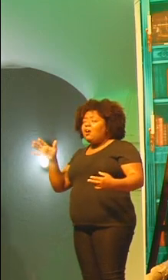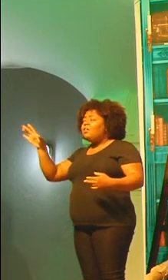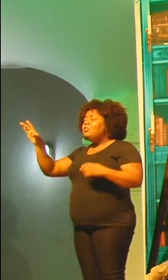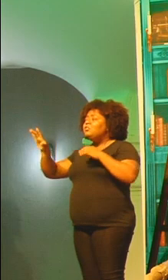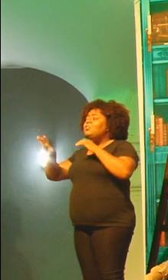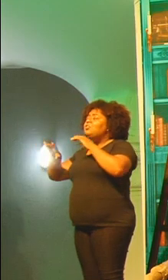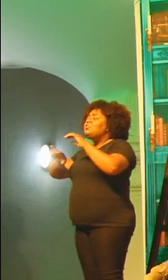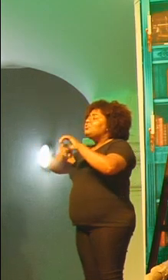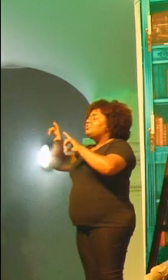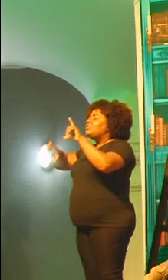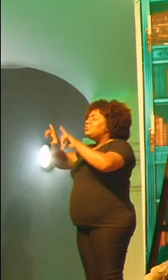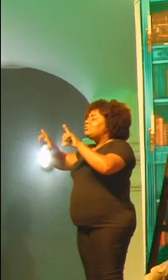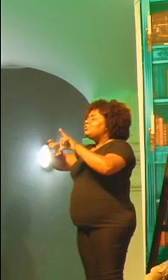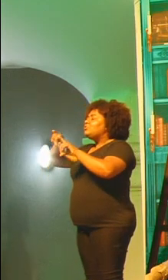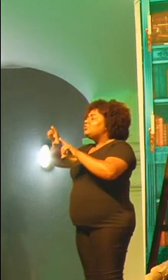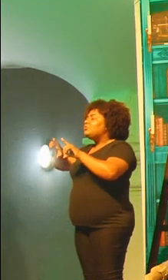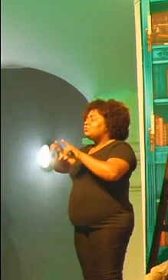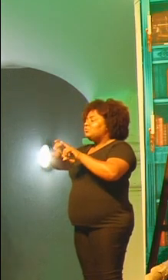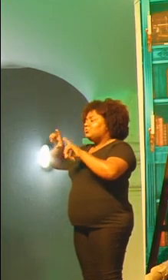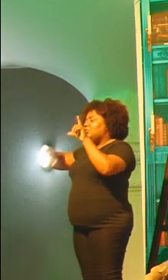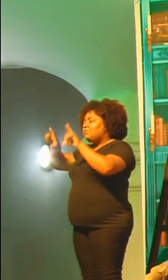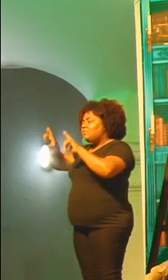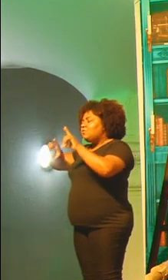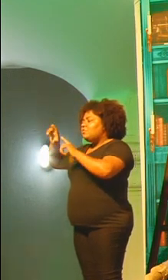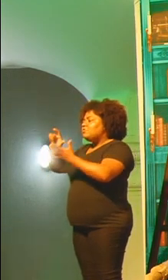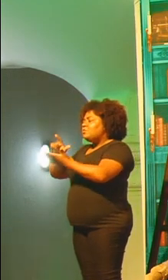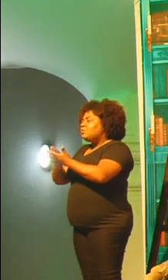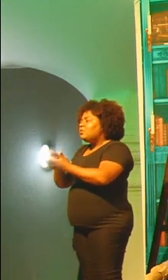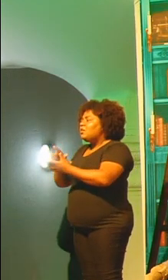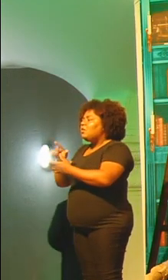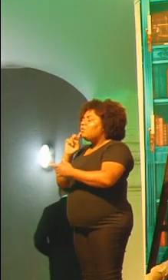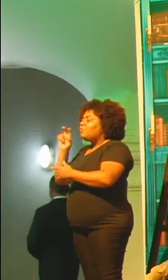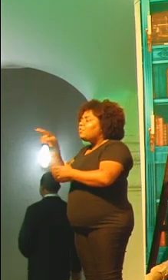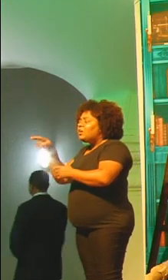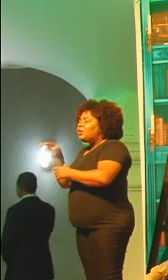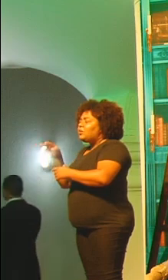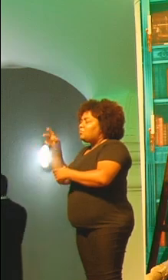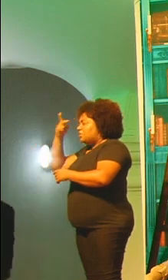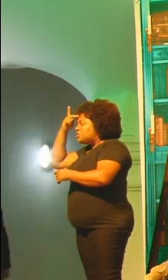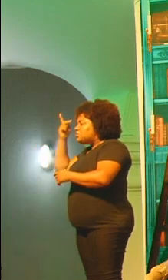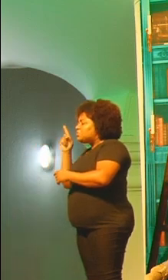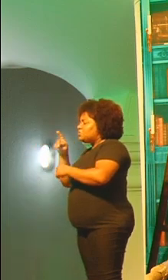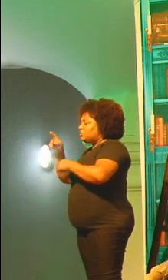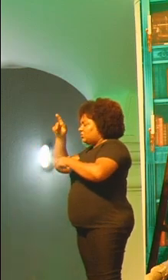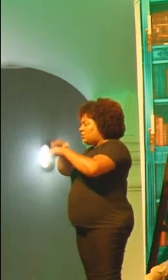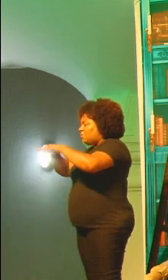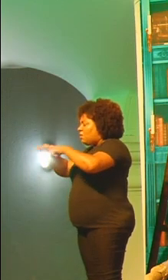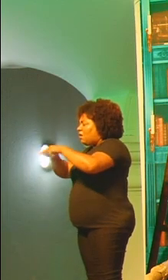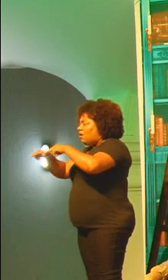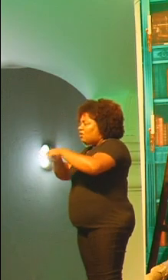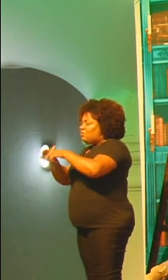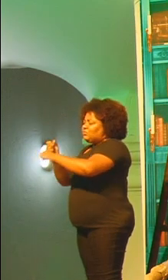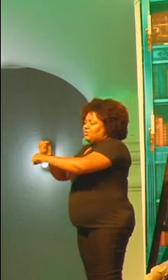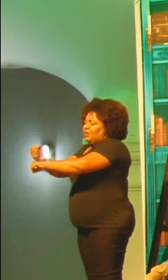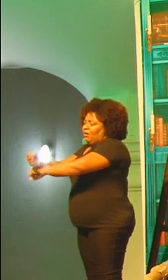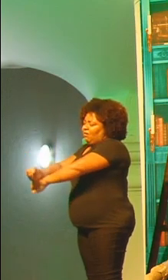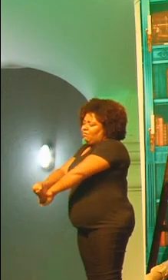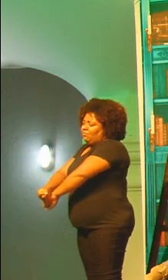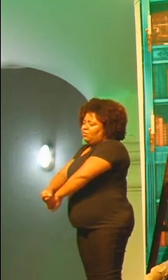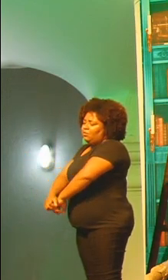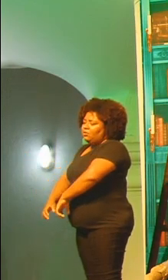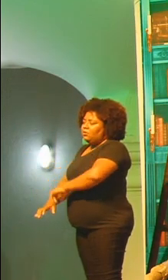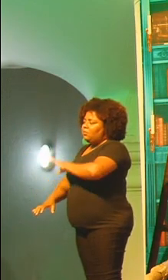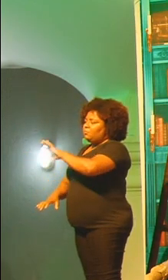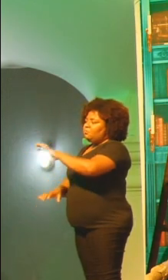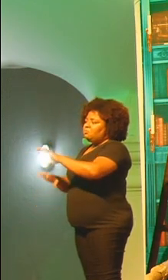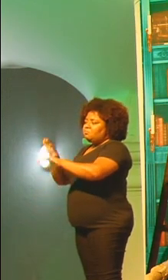jornais noticiarem que trabalhadores foram resgatados em condição análoga à escravidão. E isso persiste